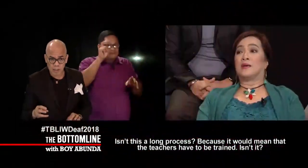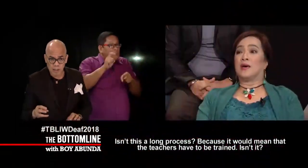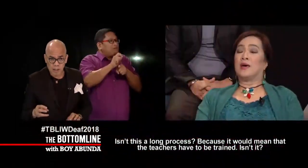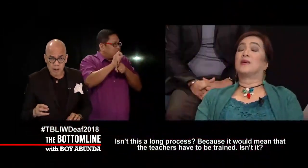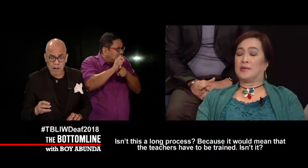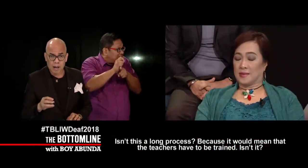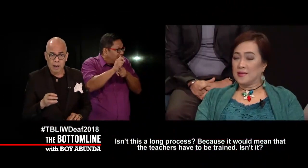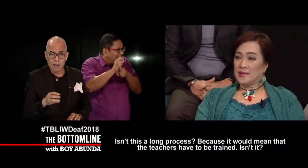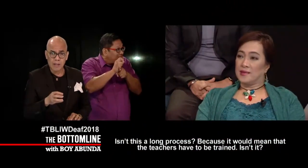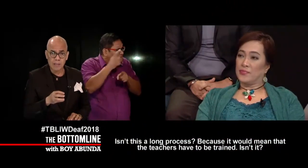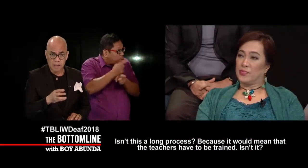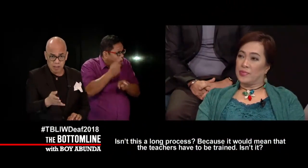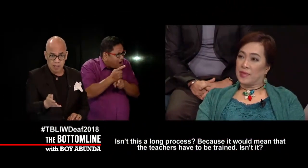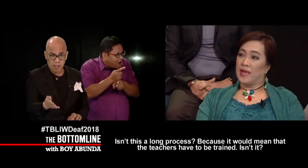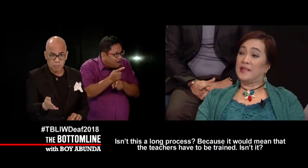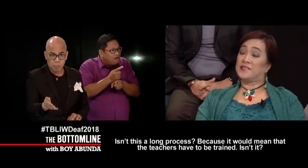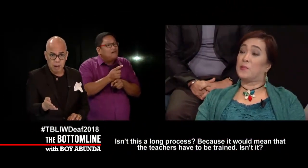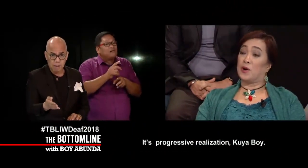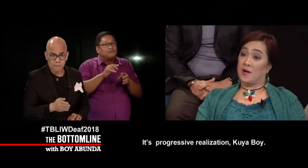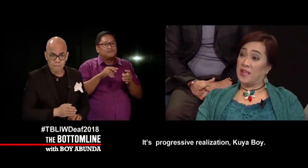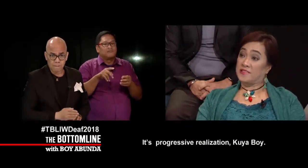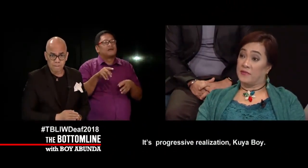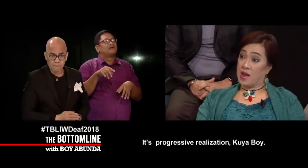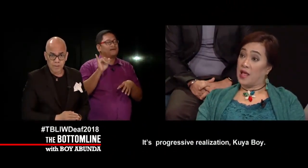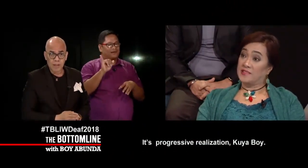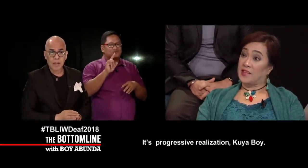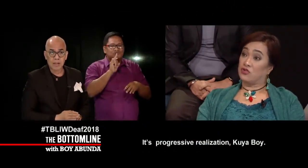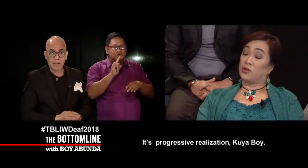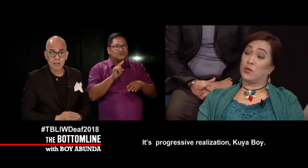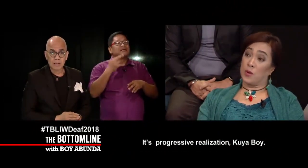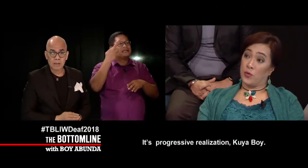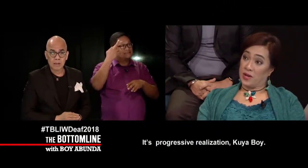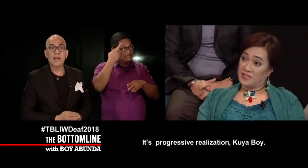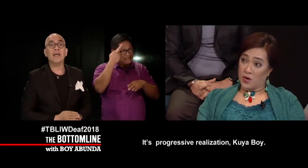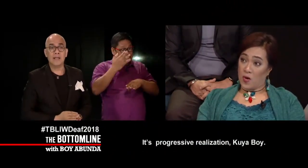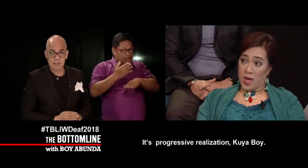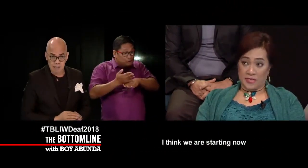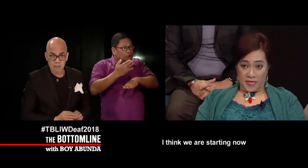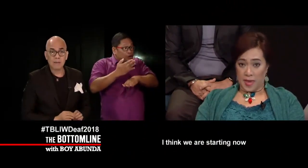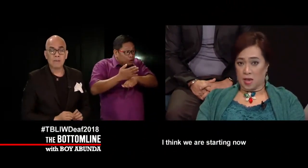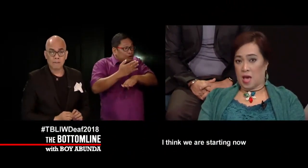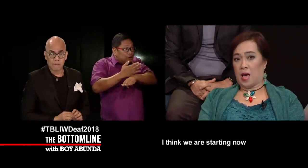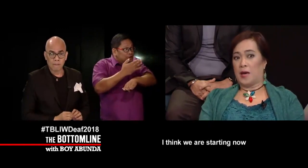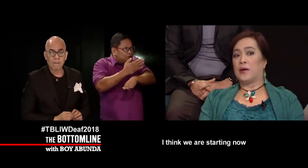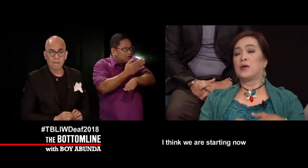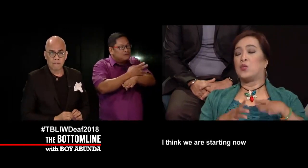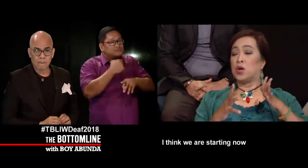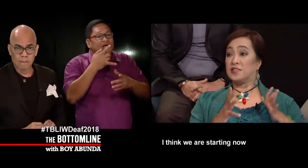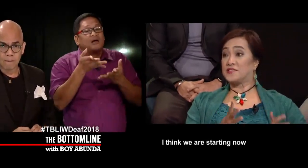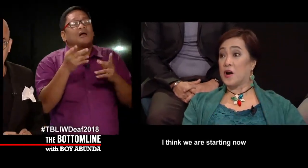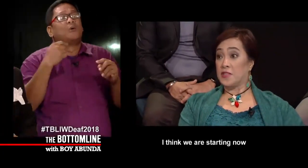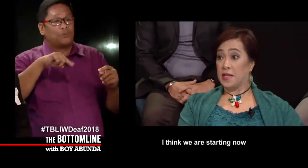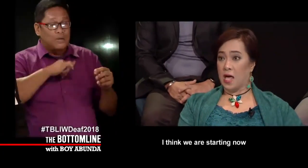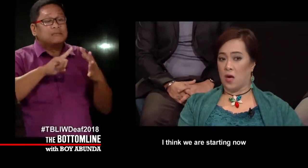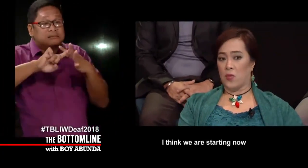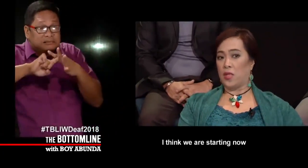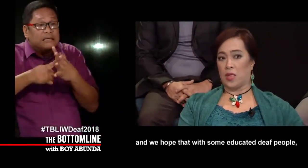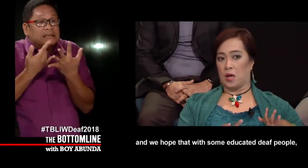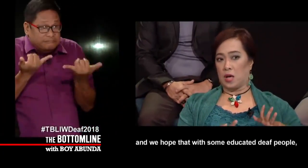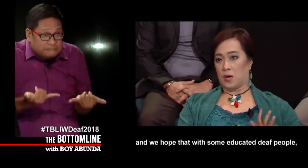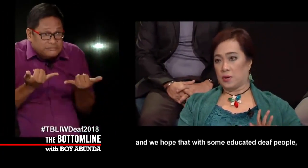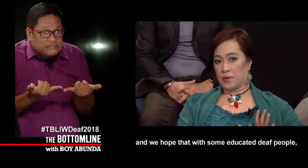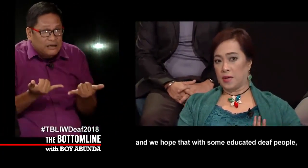trained? Hindi It's po a ba? progressive realization, Kuya Boy. It So is. I think we are starting now,